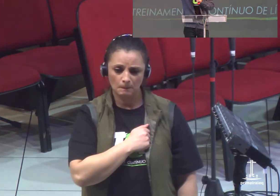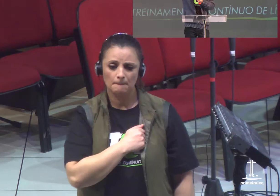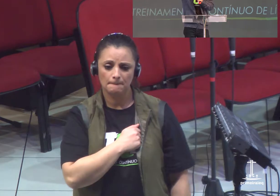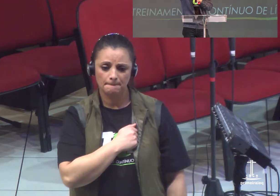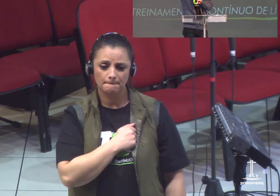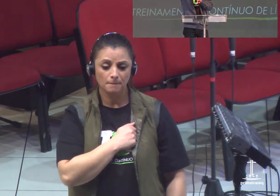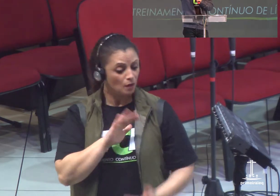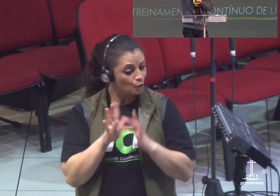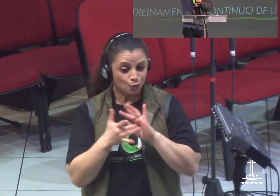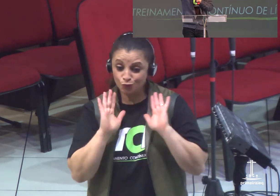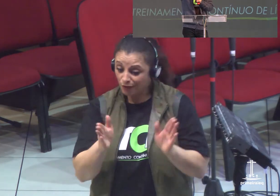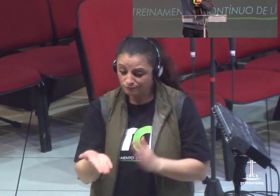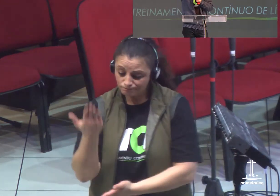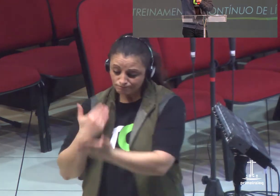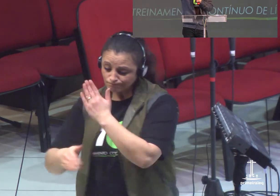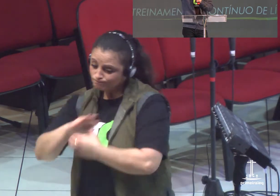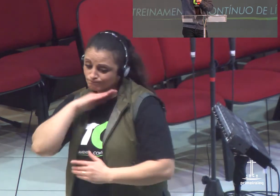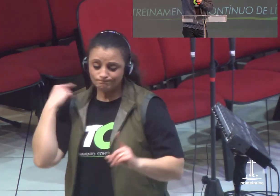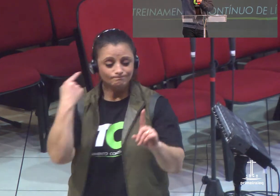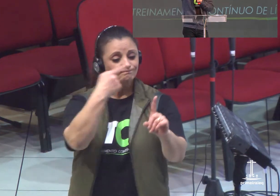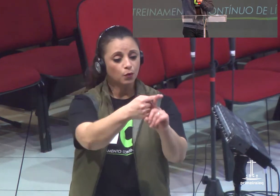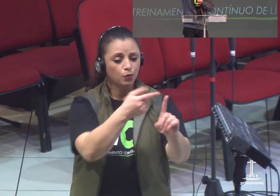foi sacrificado na cruz.